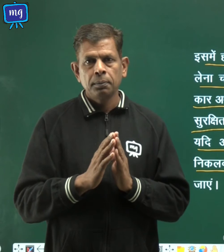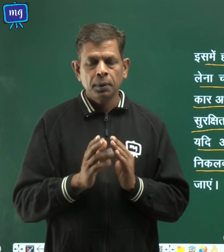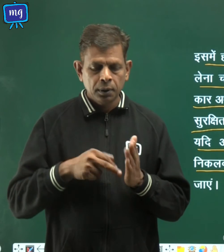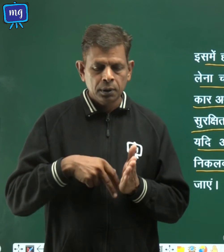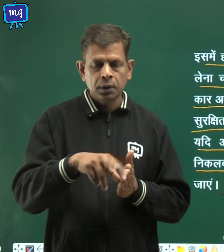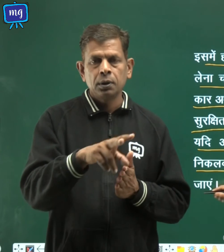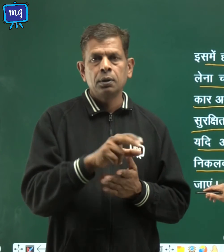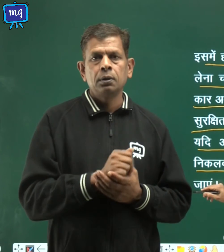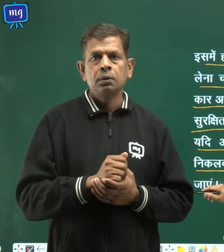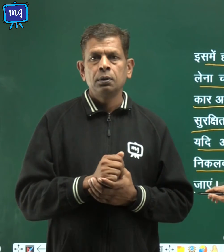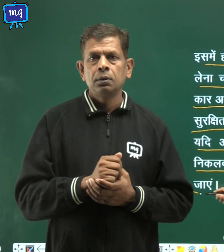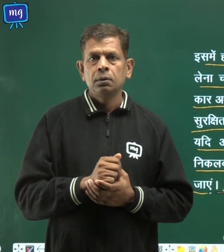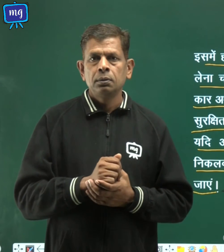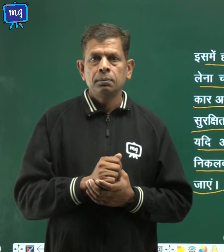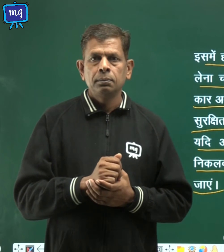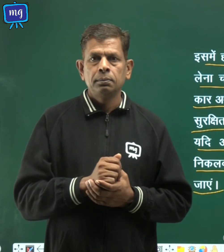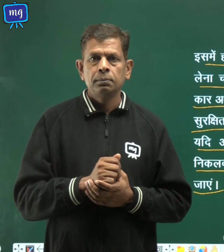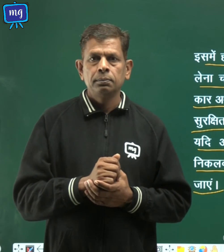चले जाएं।